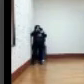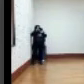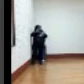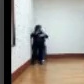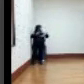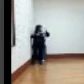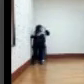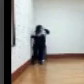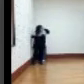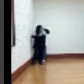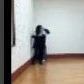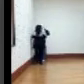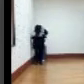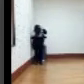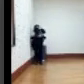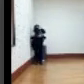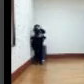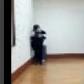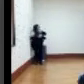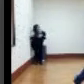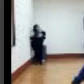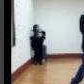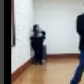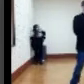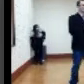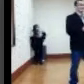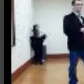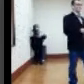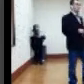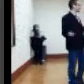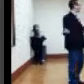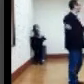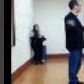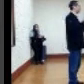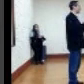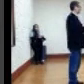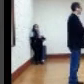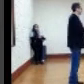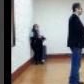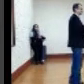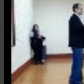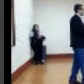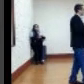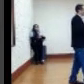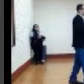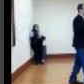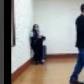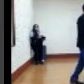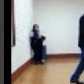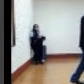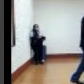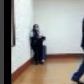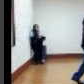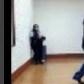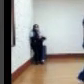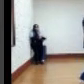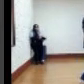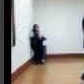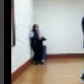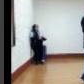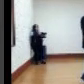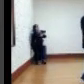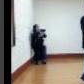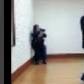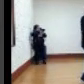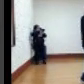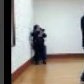solo con Niurka, ¿cuál es el apellido? Benfeld, una persona sorda de nacimiento,